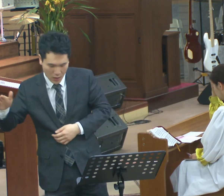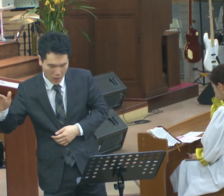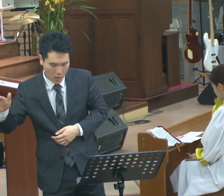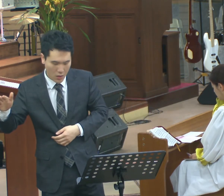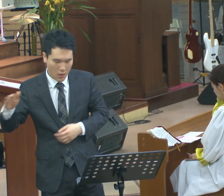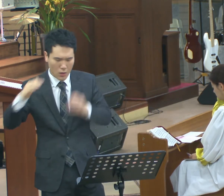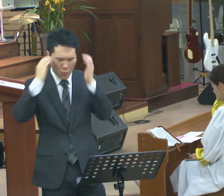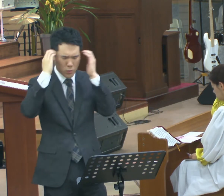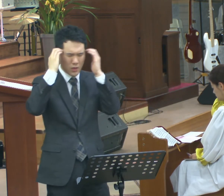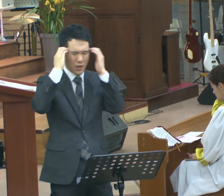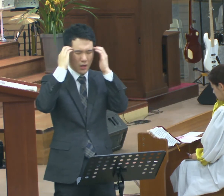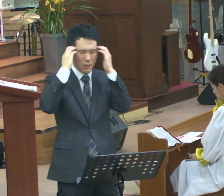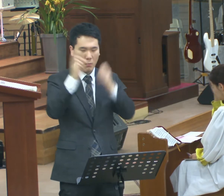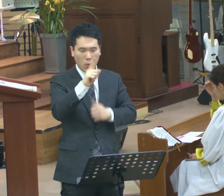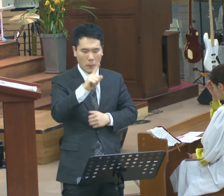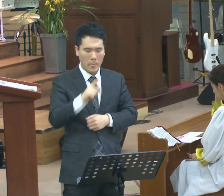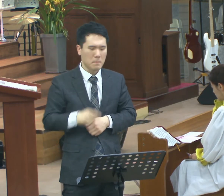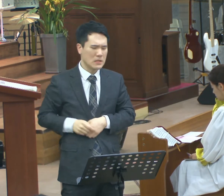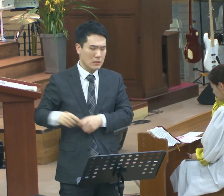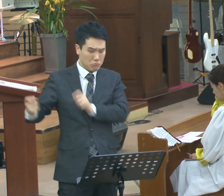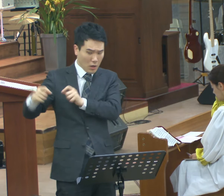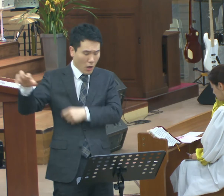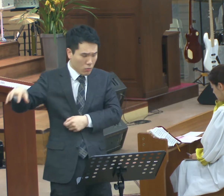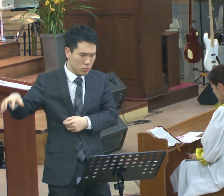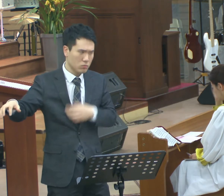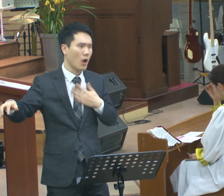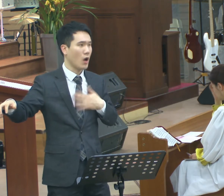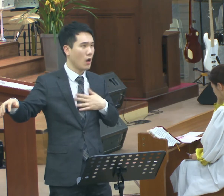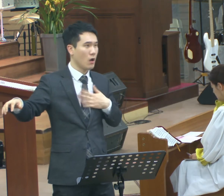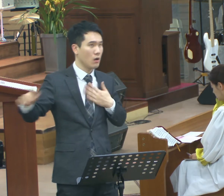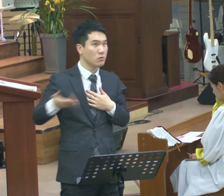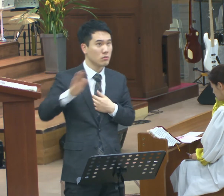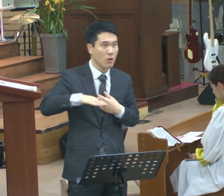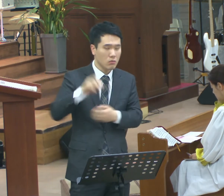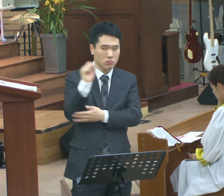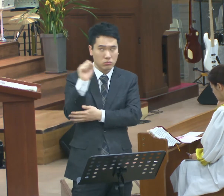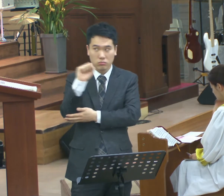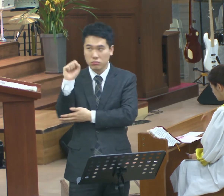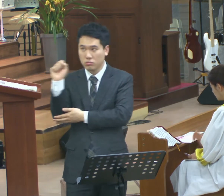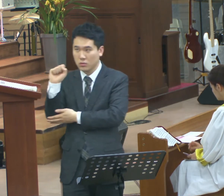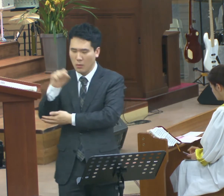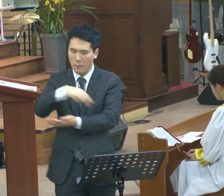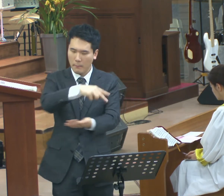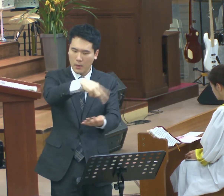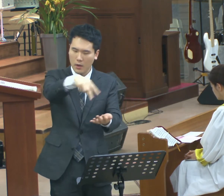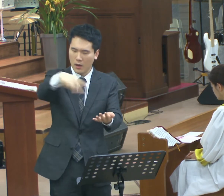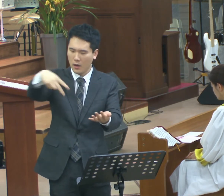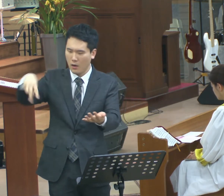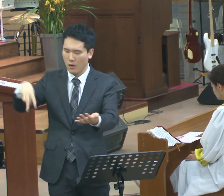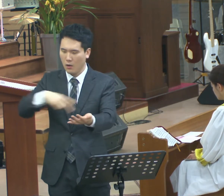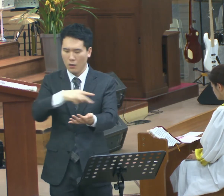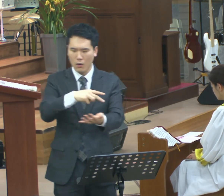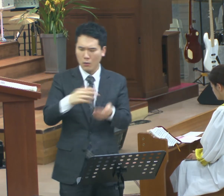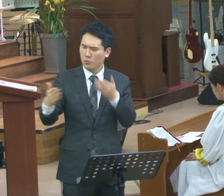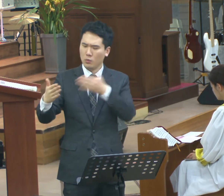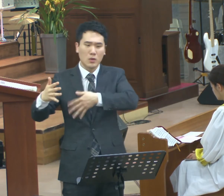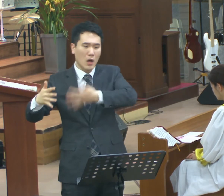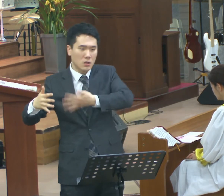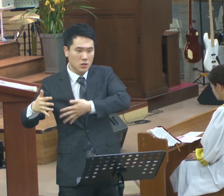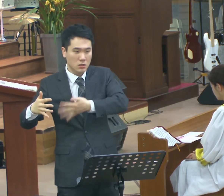옆에 바로 여기인데 하고 왔던데요. 못 찾아. 팽팽 도는데 아내가 뭐라 그러냐면 여보 사람들한테 좀 물어봐요.